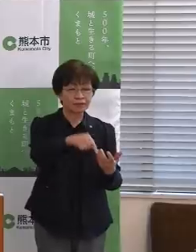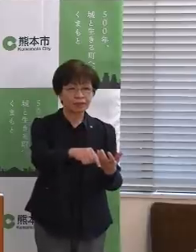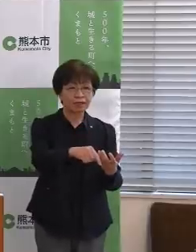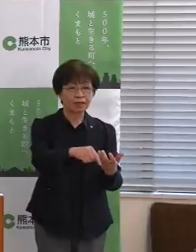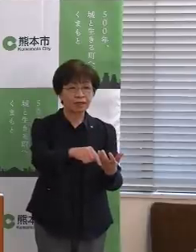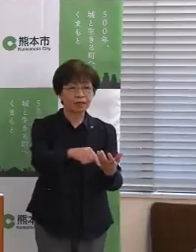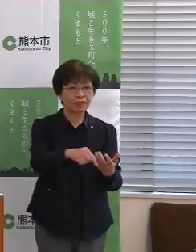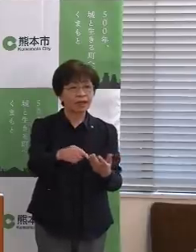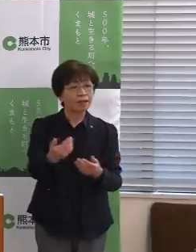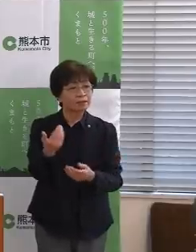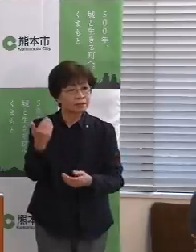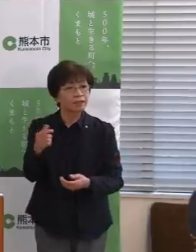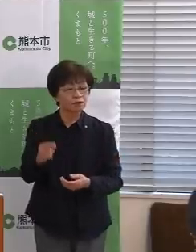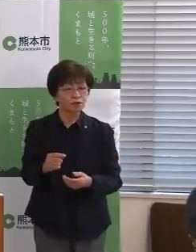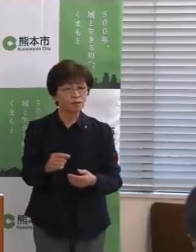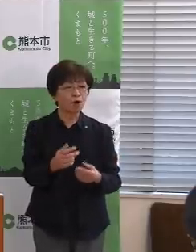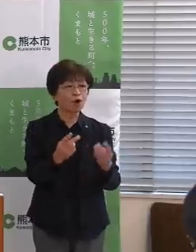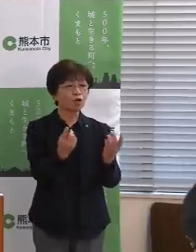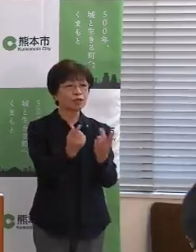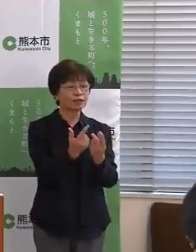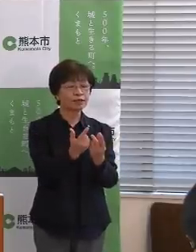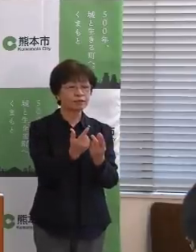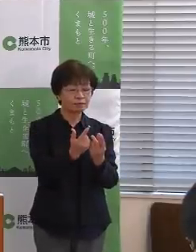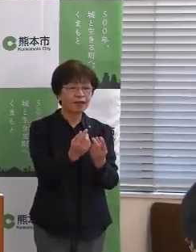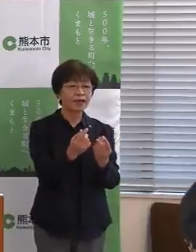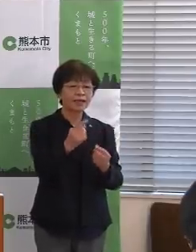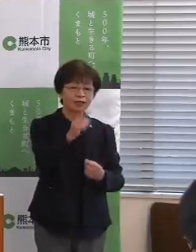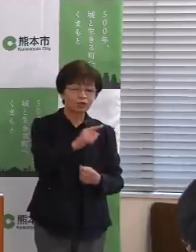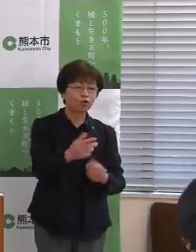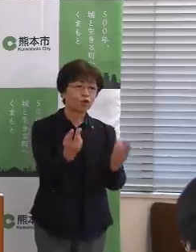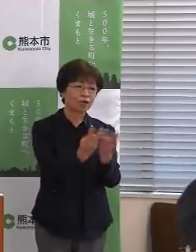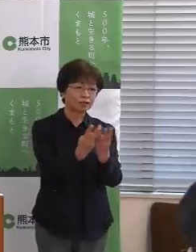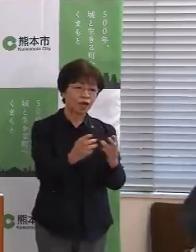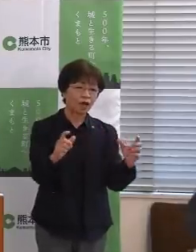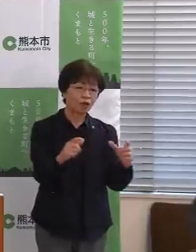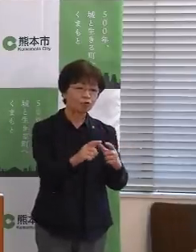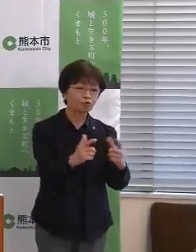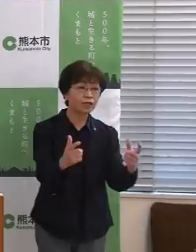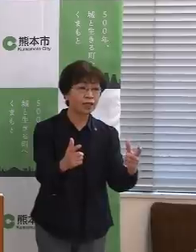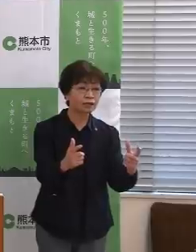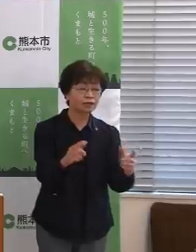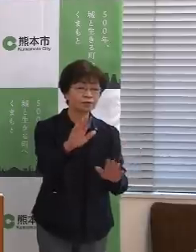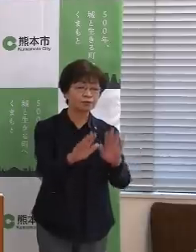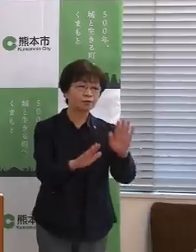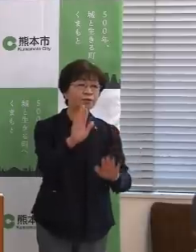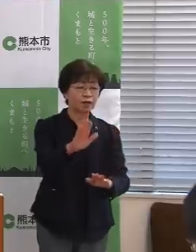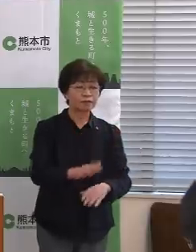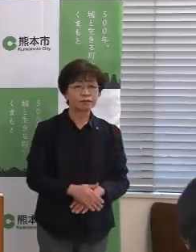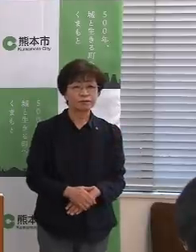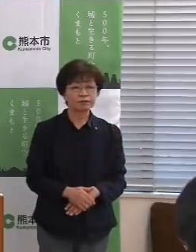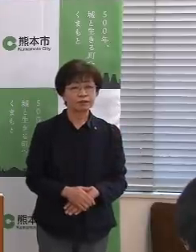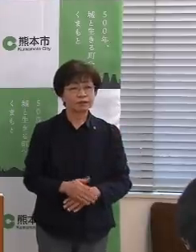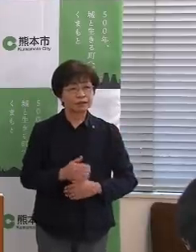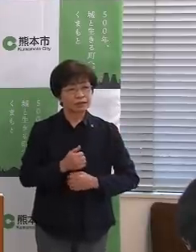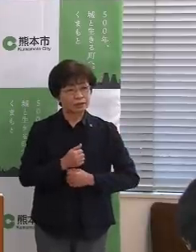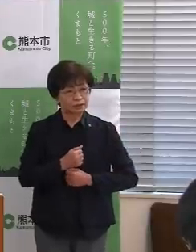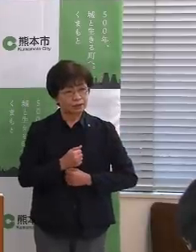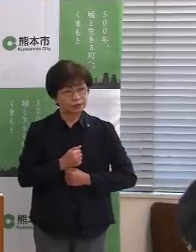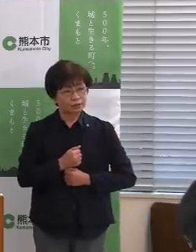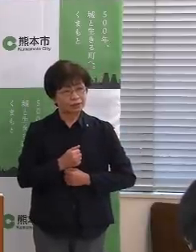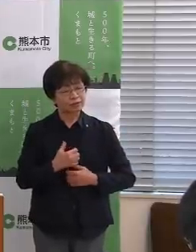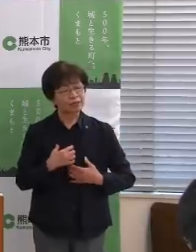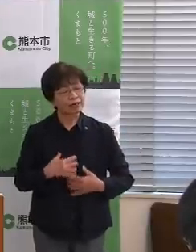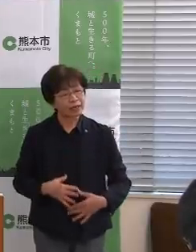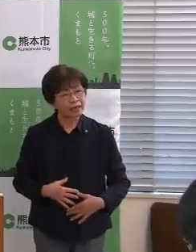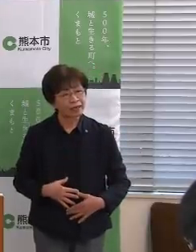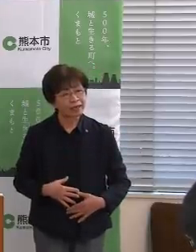時期よりも人が増え始めたのかなというふうな見方もあるんですが、はい、ちょっと自粛疲れというか自粛の限界なんじ